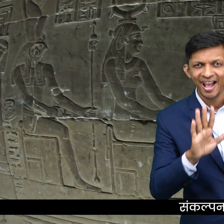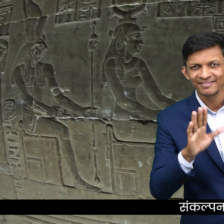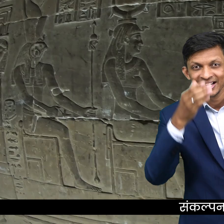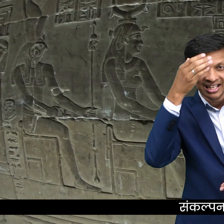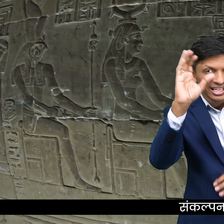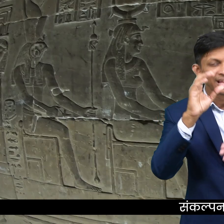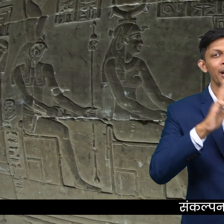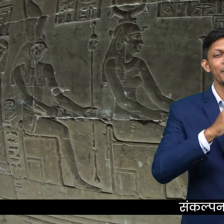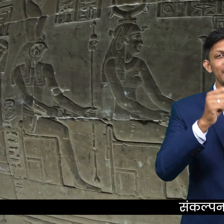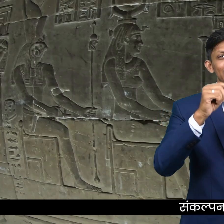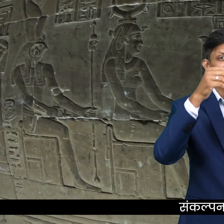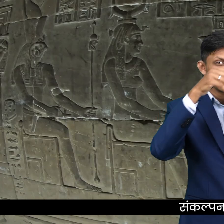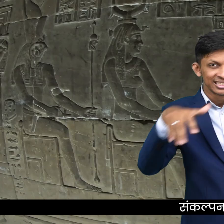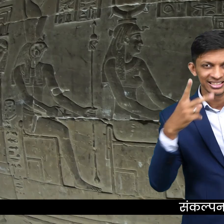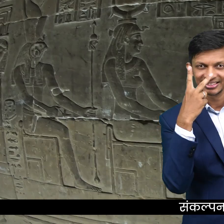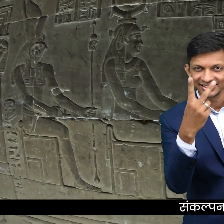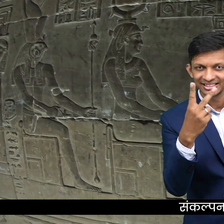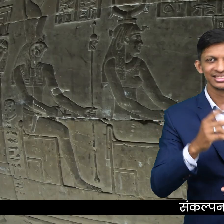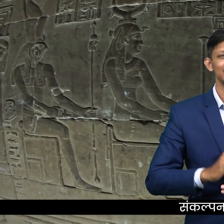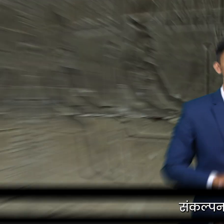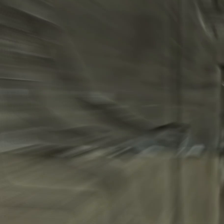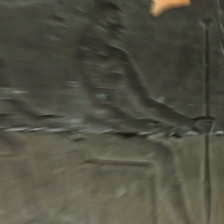संकल्पना नकाशा पहा.